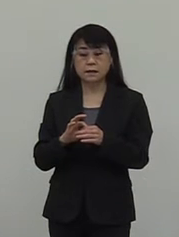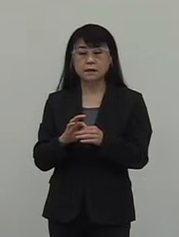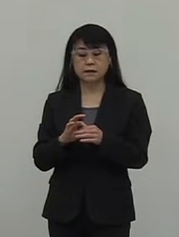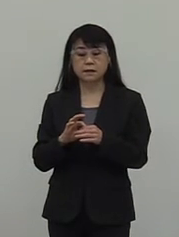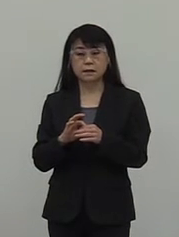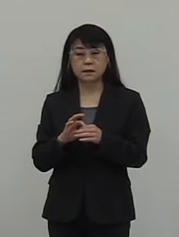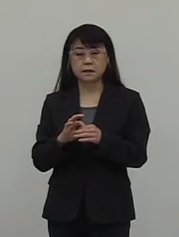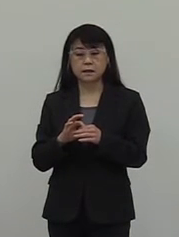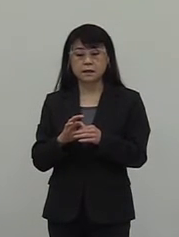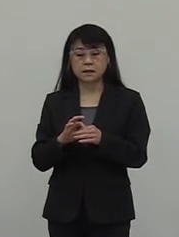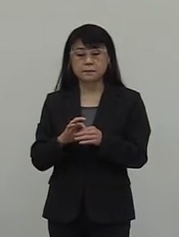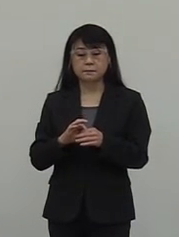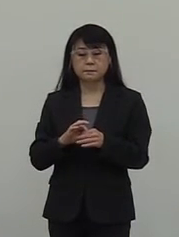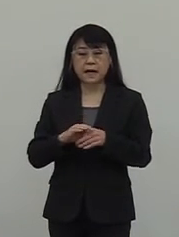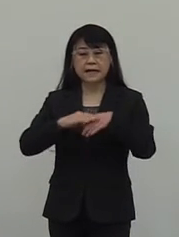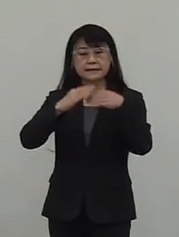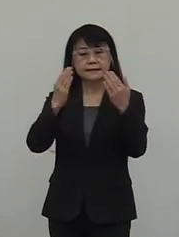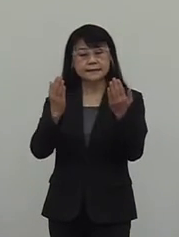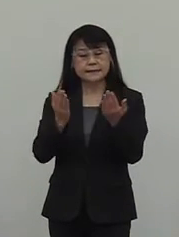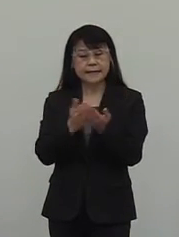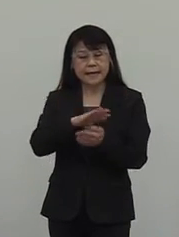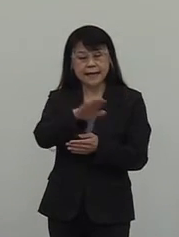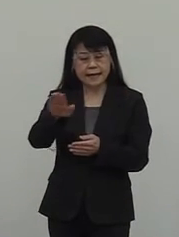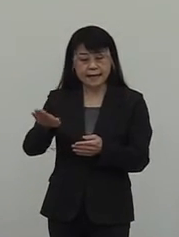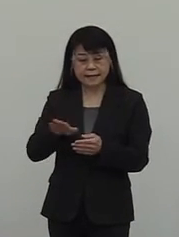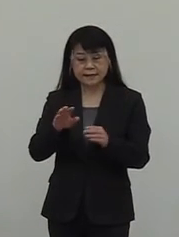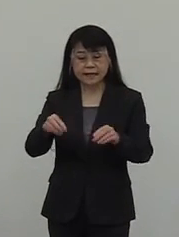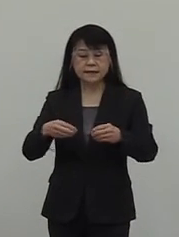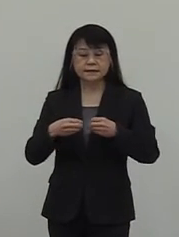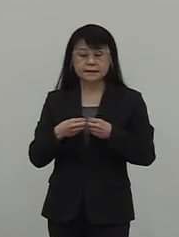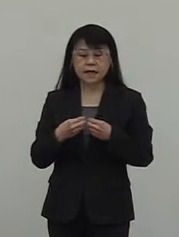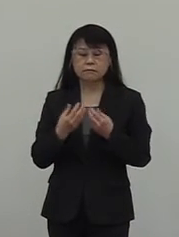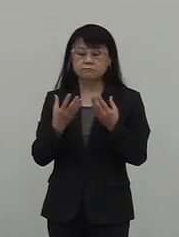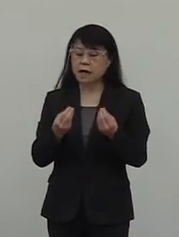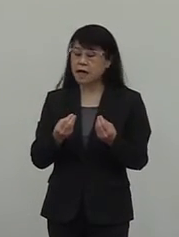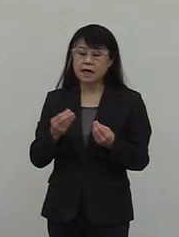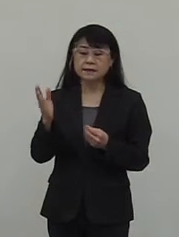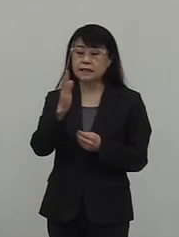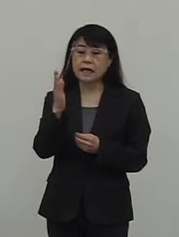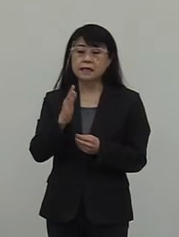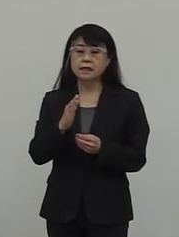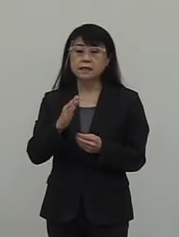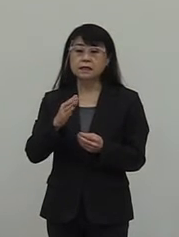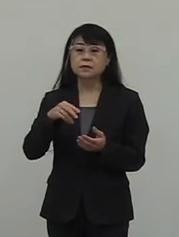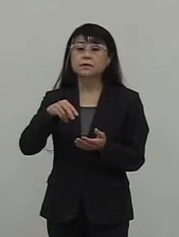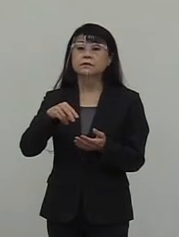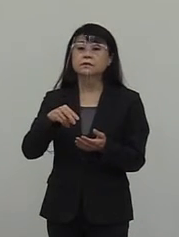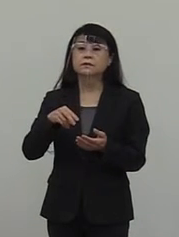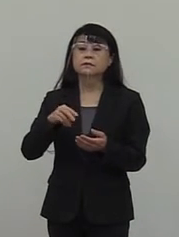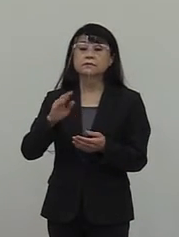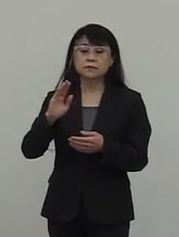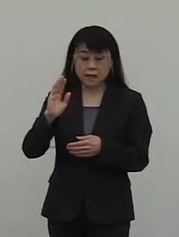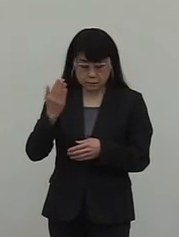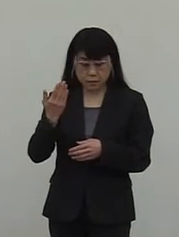もちろんその全員かかるという状態にはならないにしてもですね、一定程度のですね、